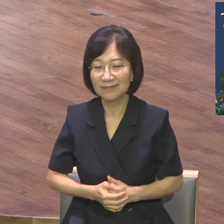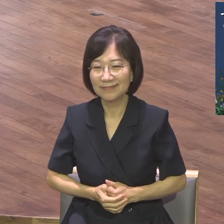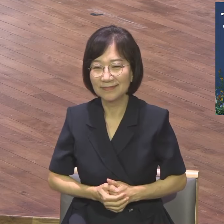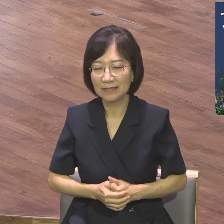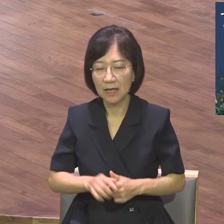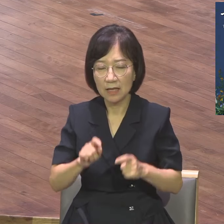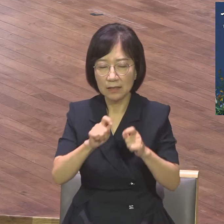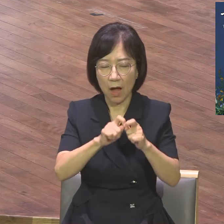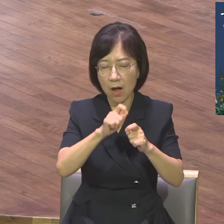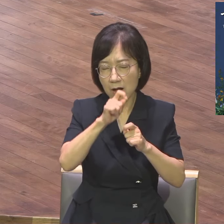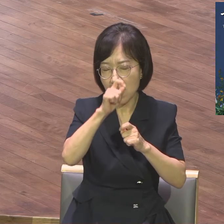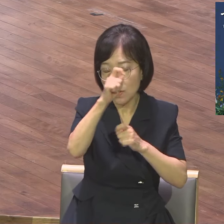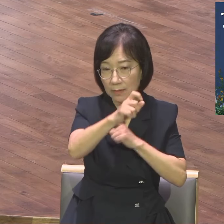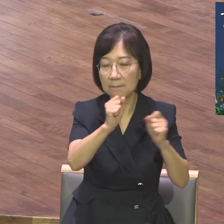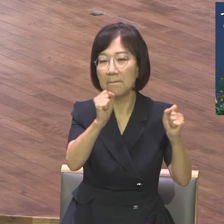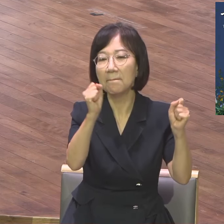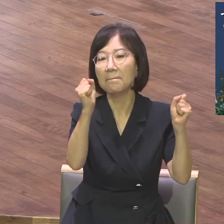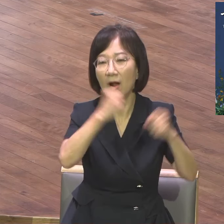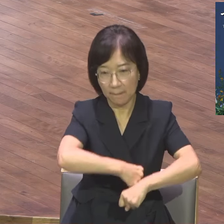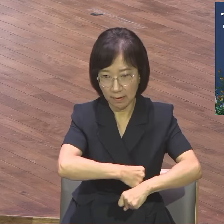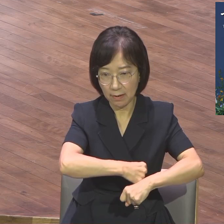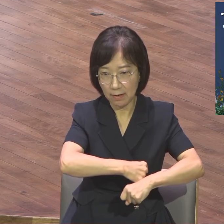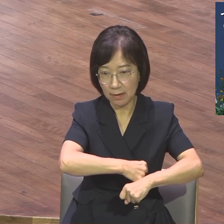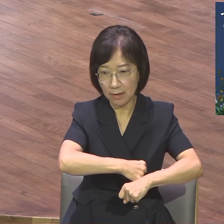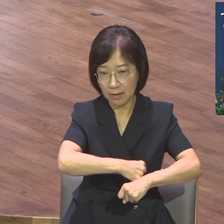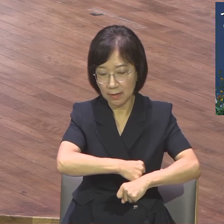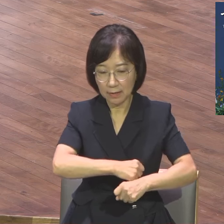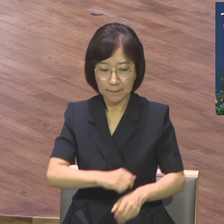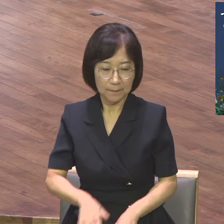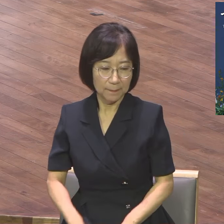영원한 멸망이라는 사실 기억해야 돼요. 나 중심.